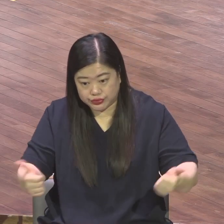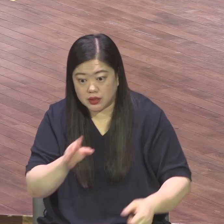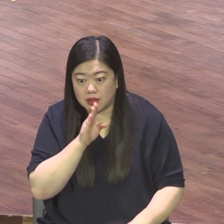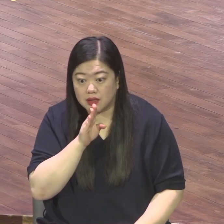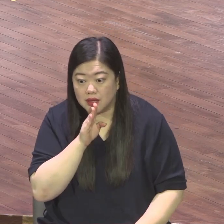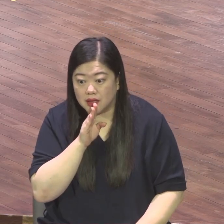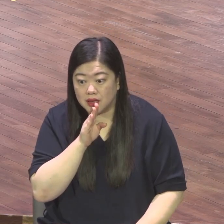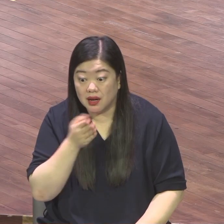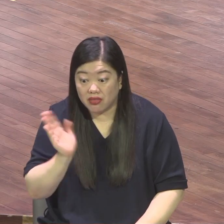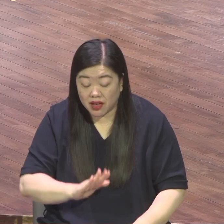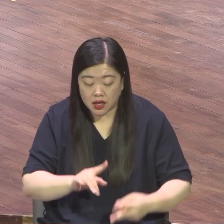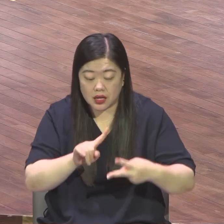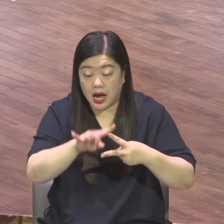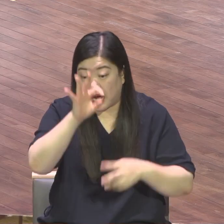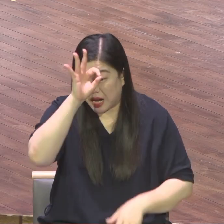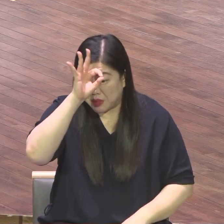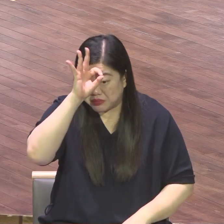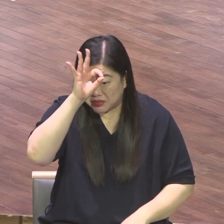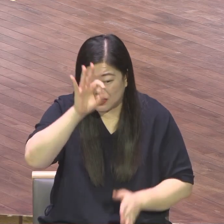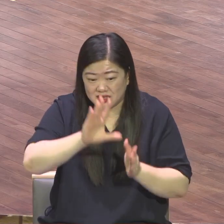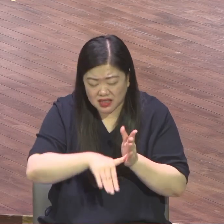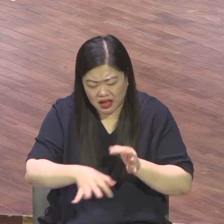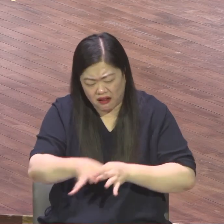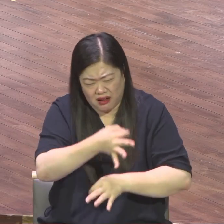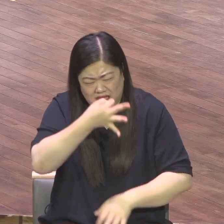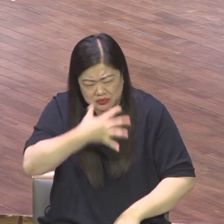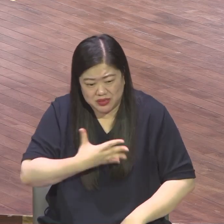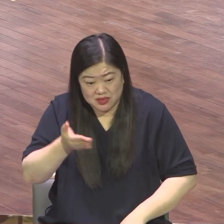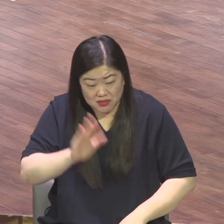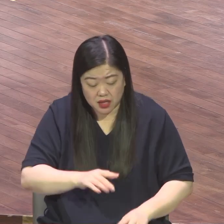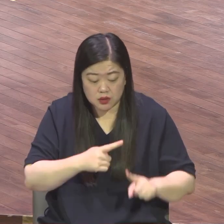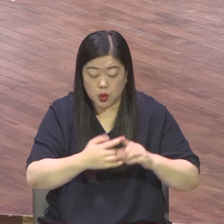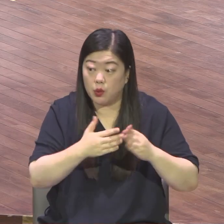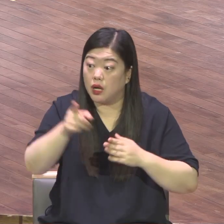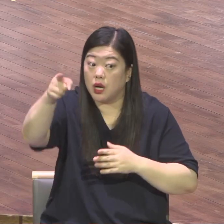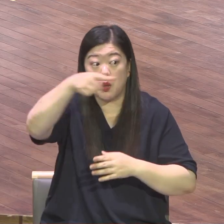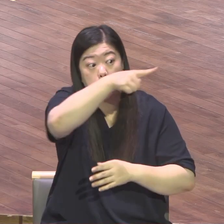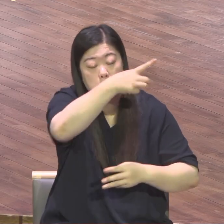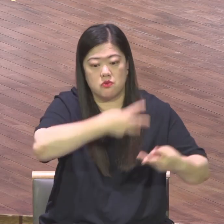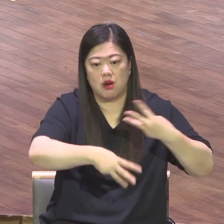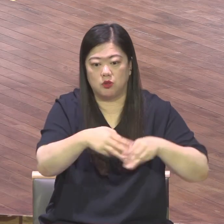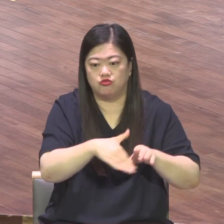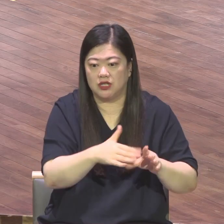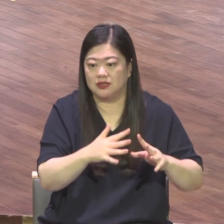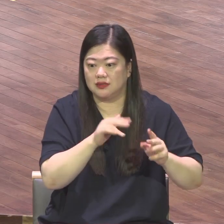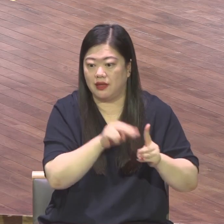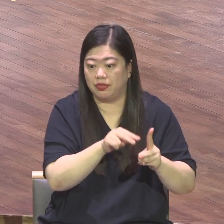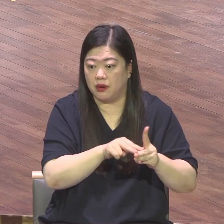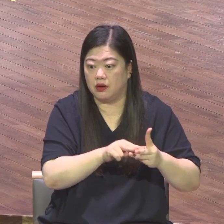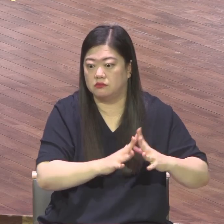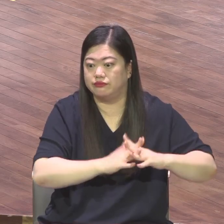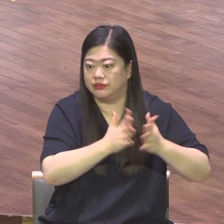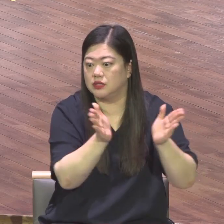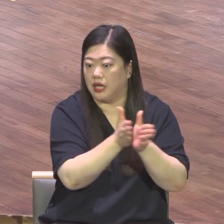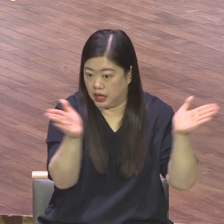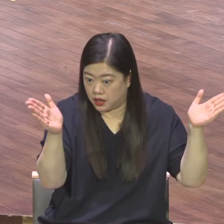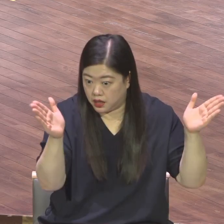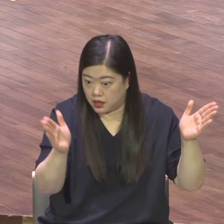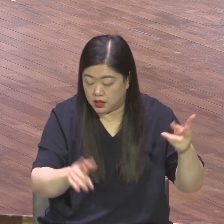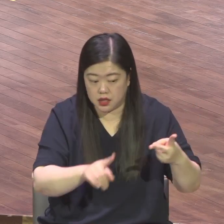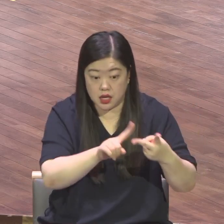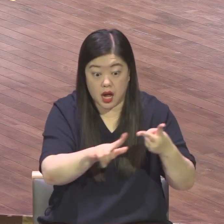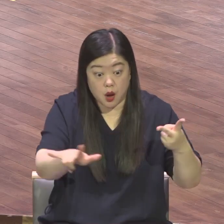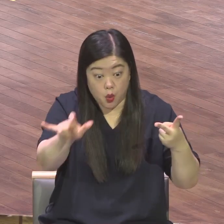일반 교회에서는 상상도 못하는 거예요. 그야말로 너무너무 기적. 본당 이후에 이제는 막 2-3킬